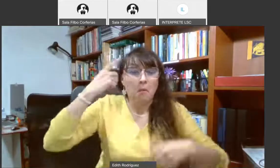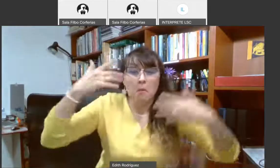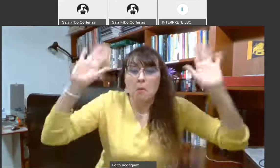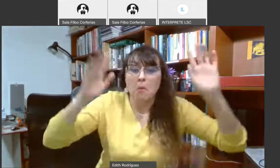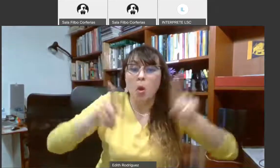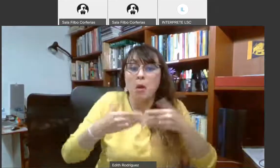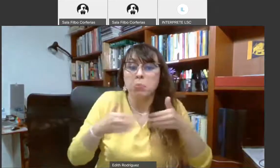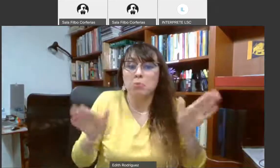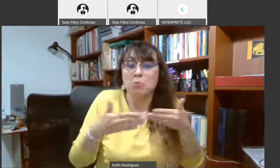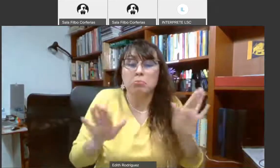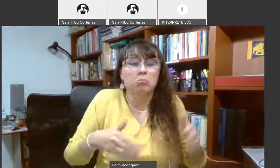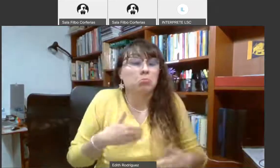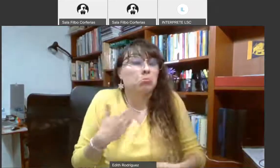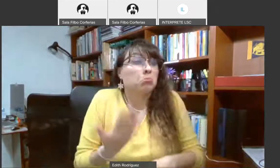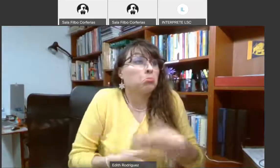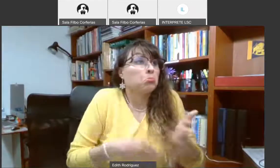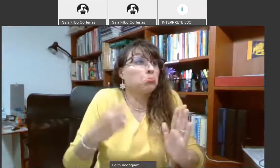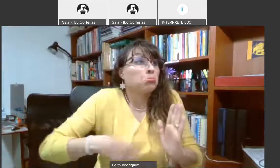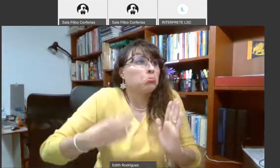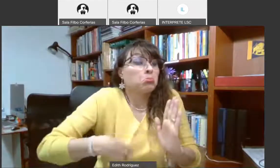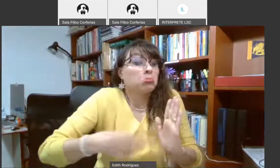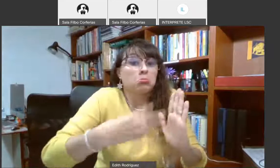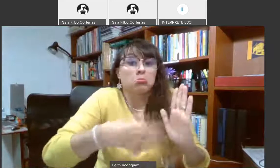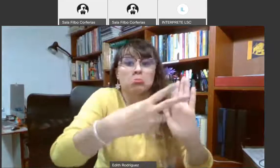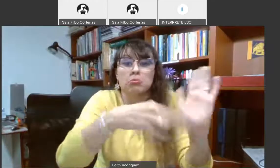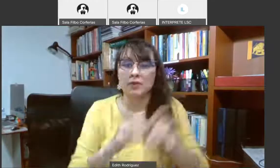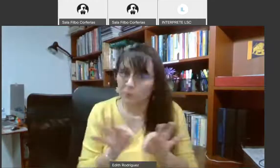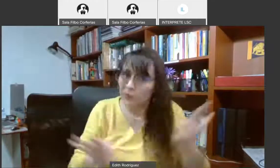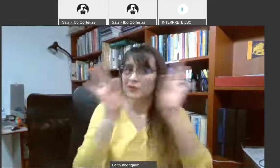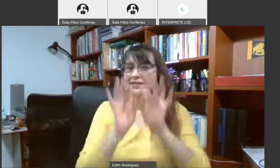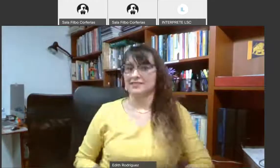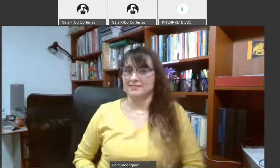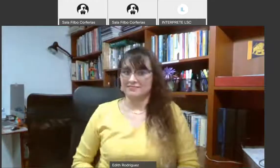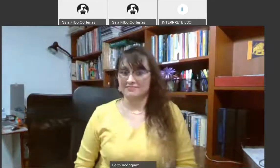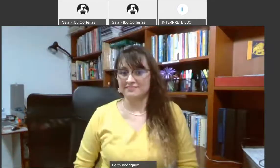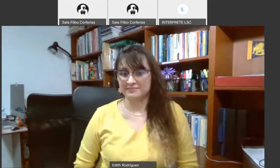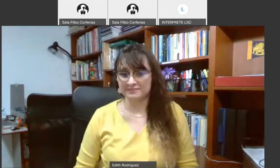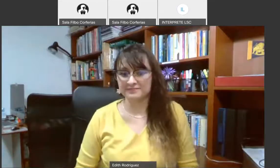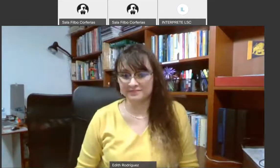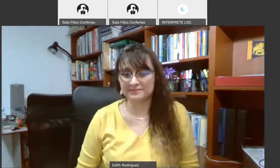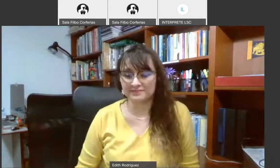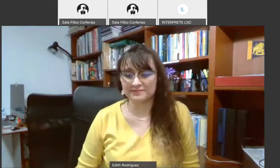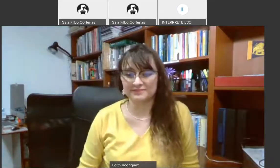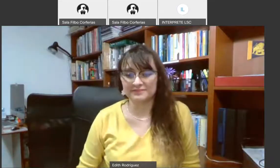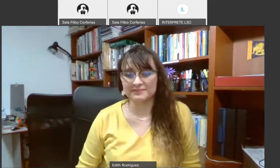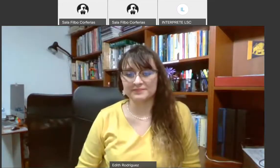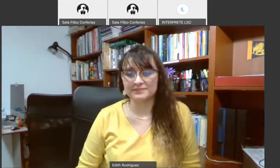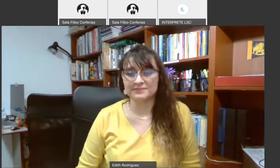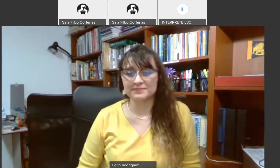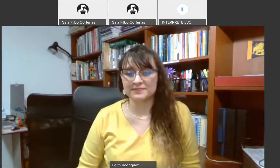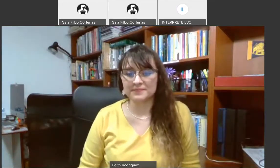limitar a entrar a este mundo literario. Entonces, es importante motivarlo y